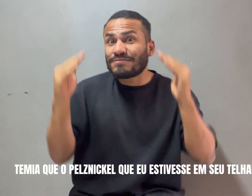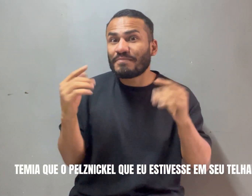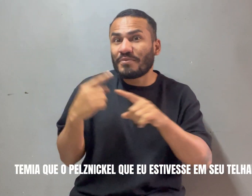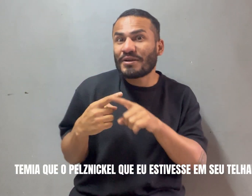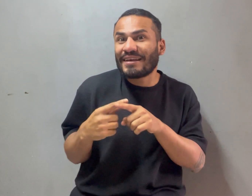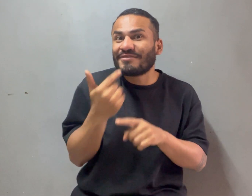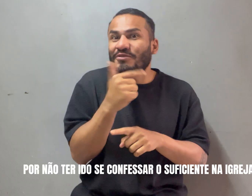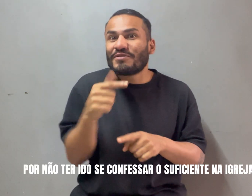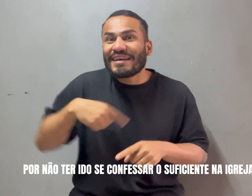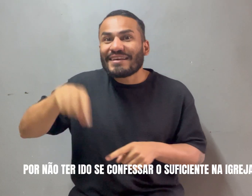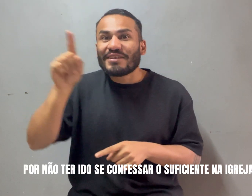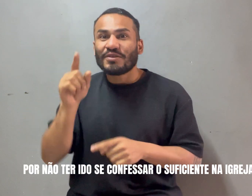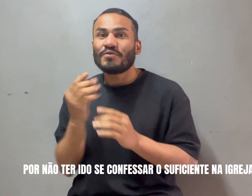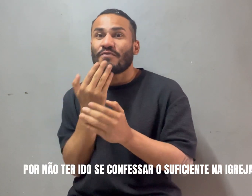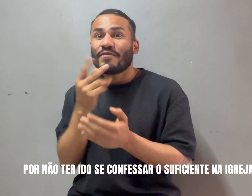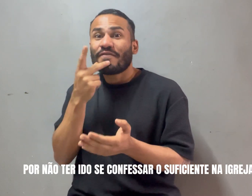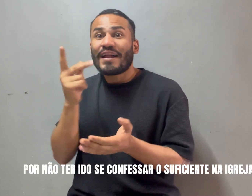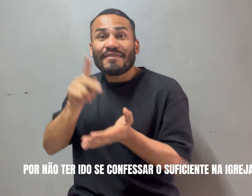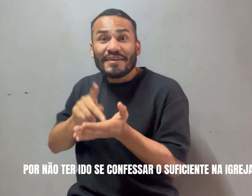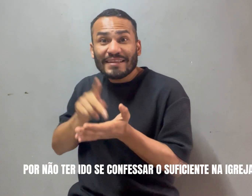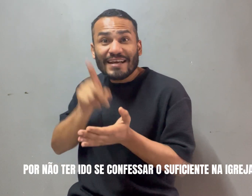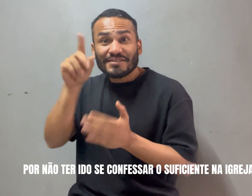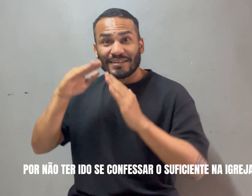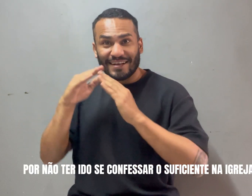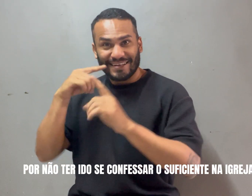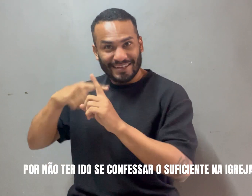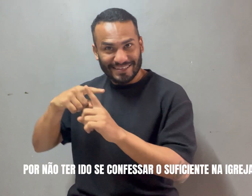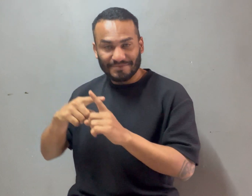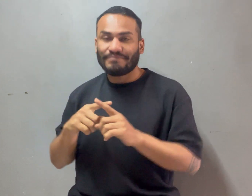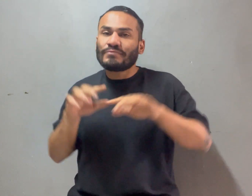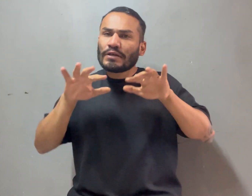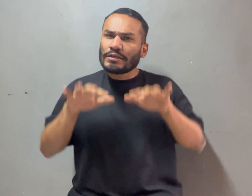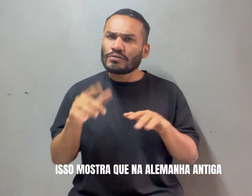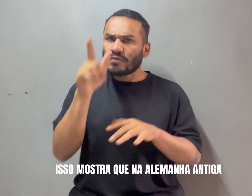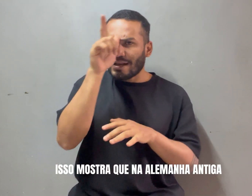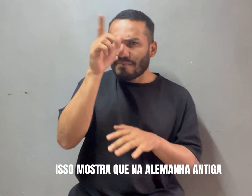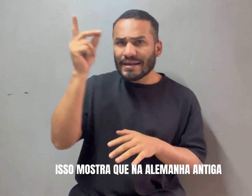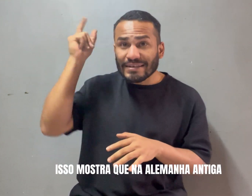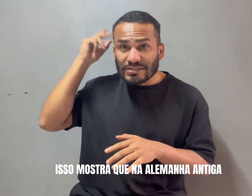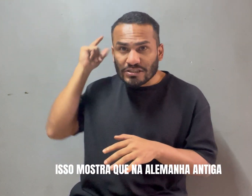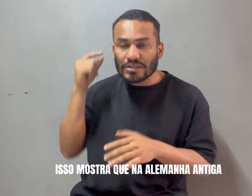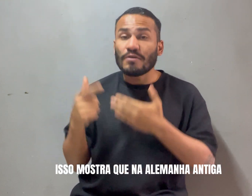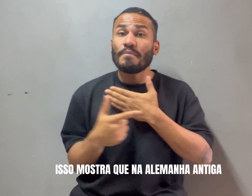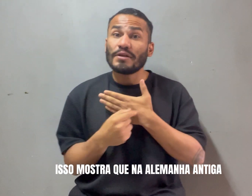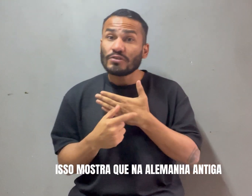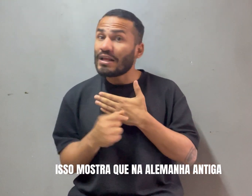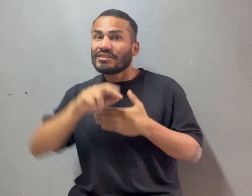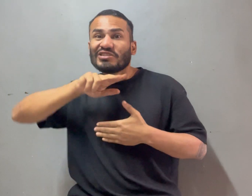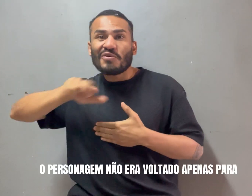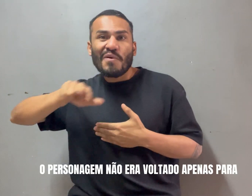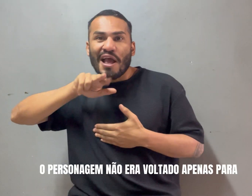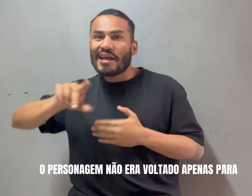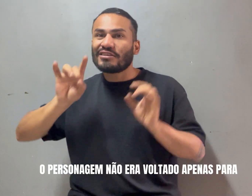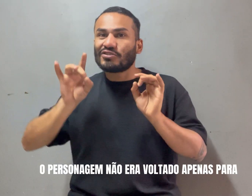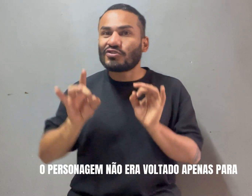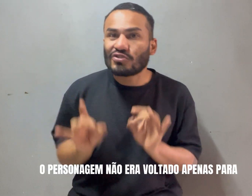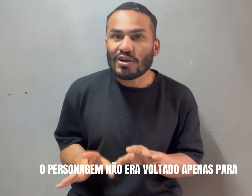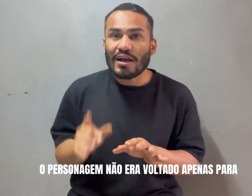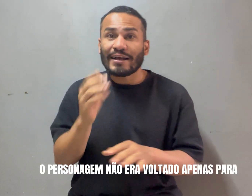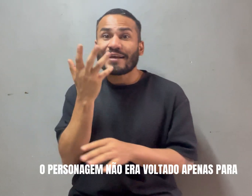telhado por não ter ido se confessar o suficiente na igreja. Isso mostra que, na Alemanha antiga, o personagem não era voltado apenas